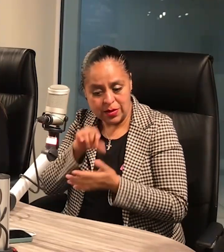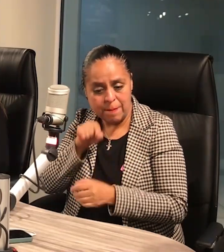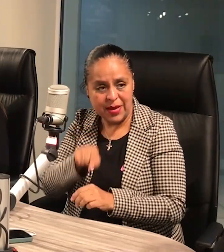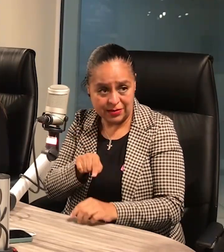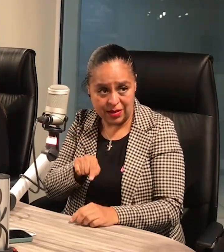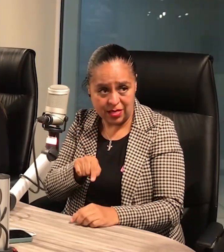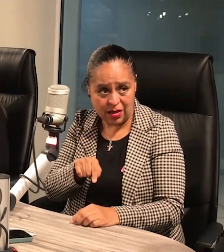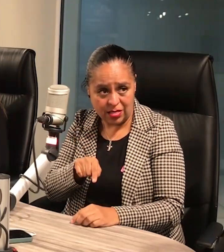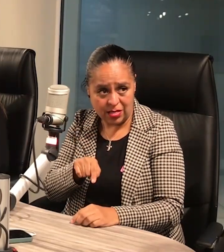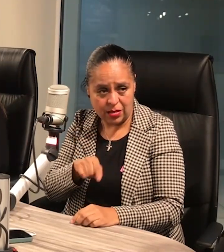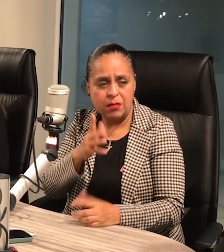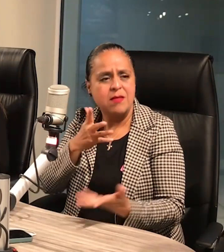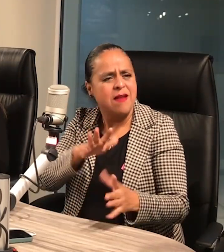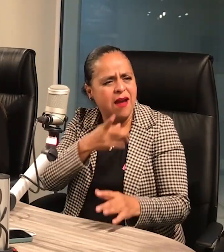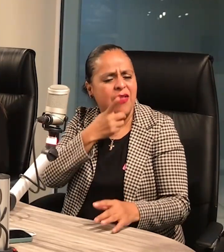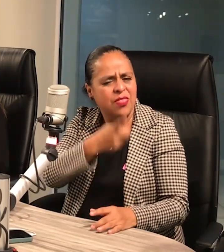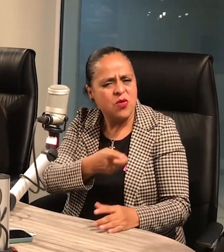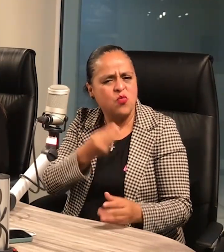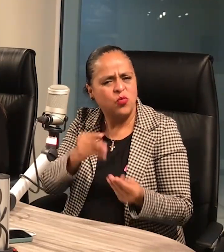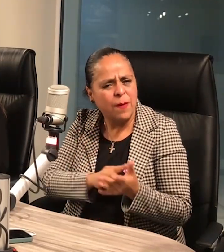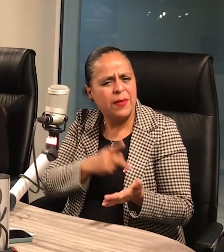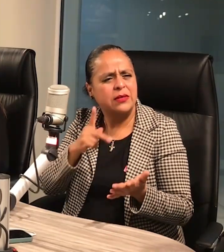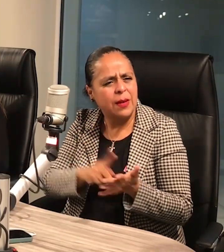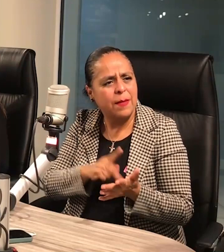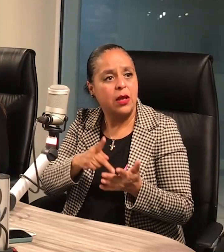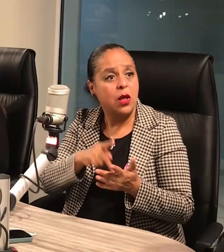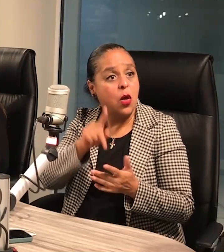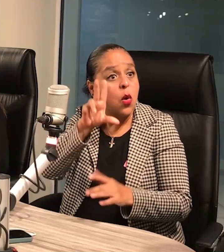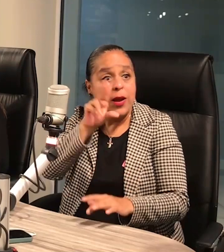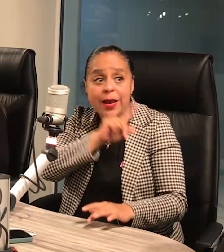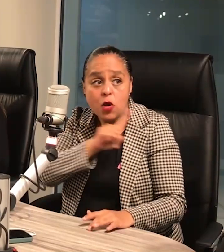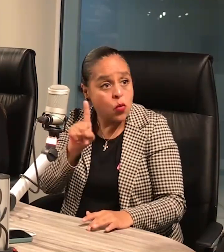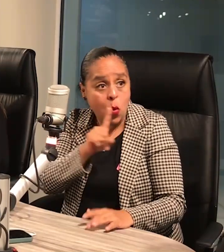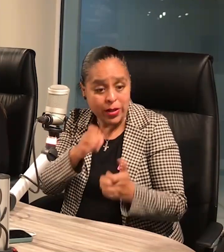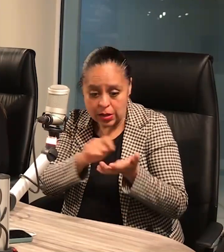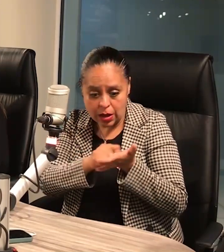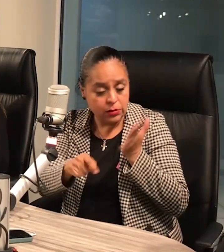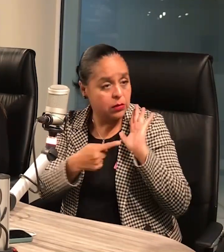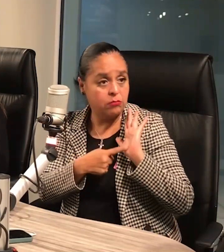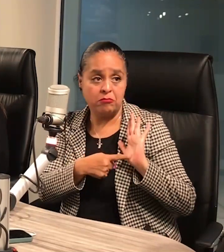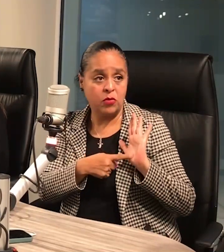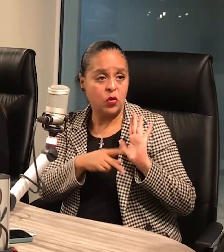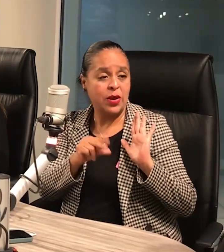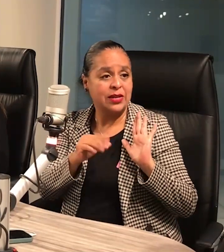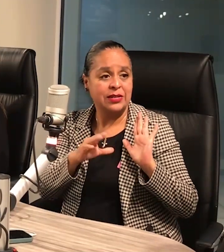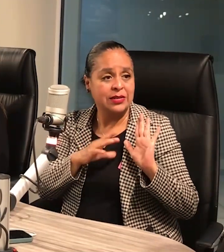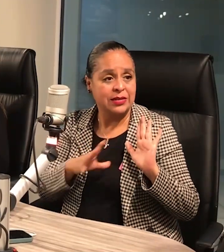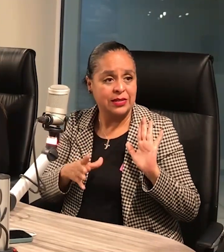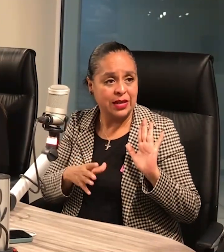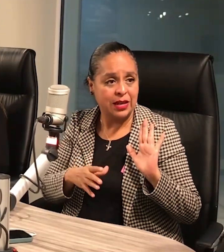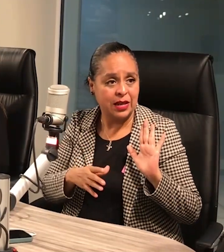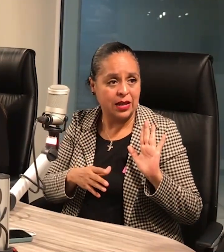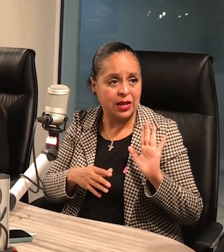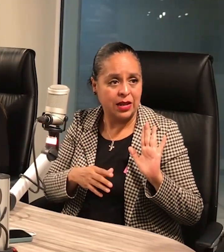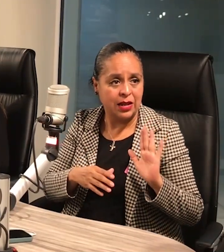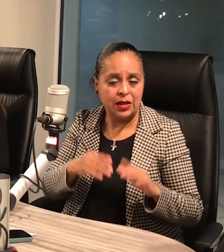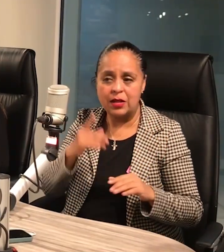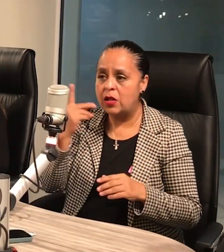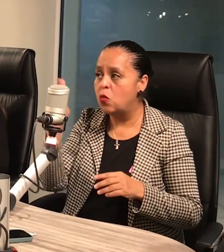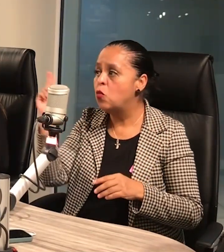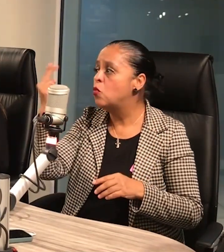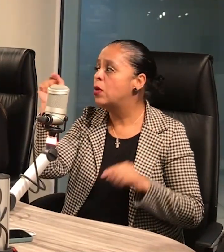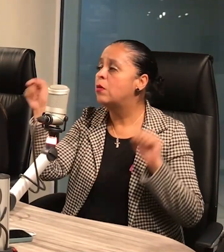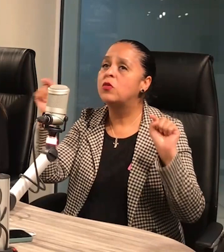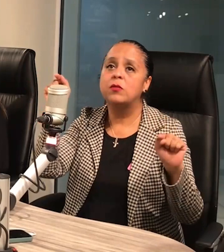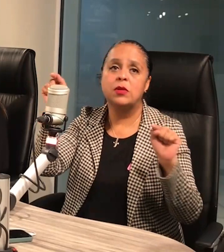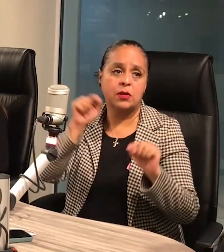porque ya lo han dicho muchas veces, lo que no está escrito no existe. Uh-huh. Entonces hoy por hoy las universidades no